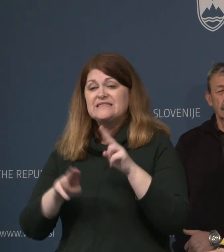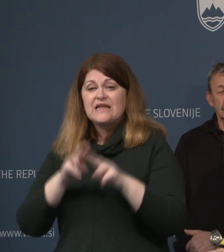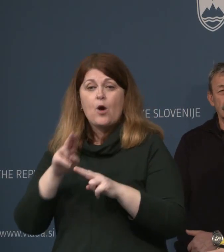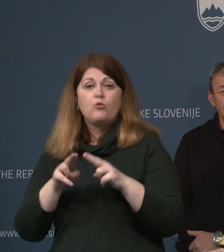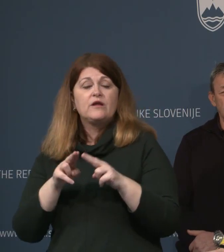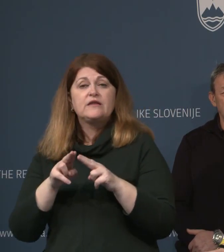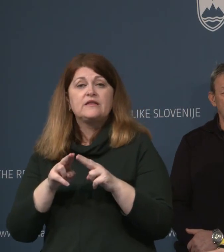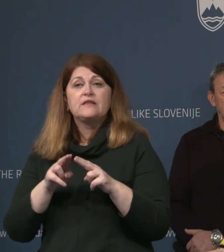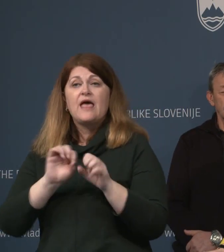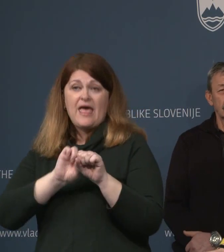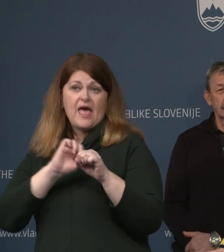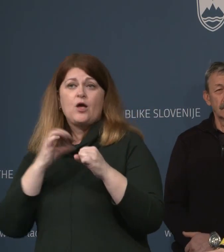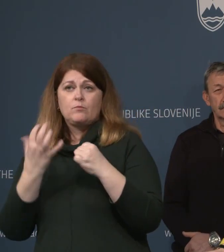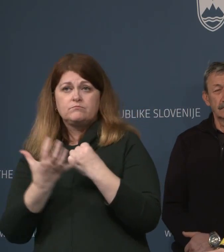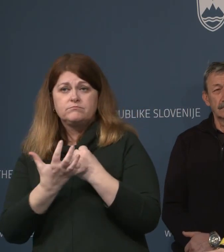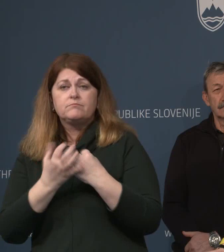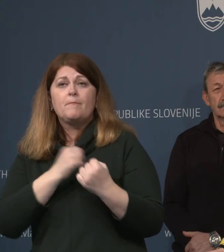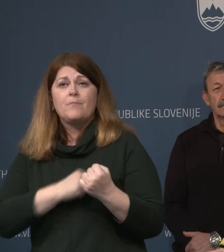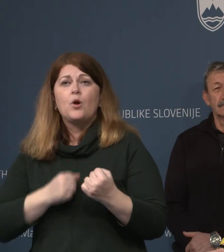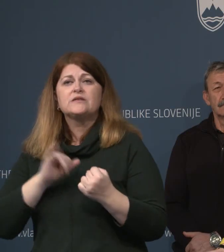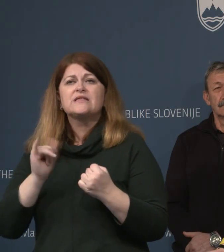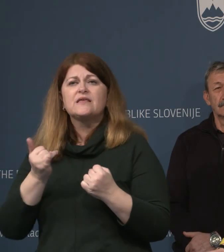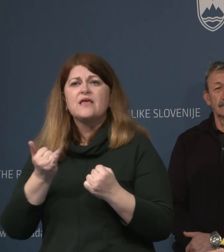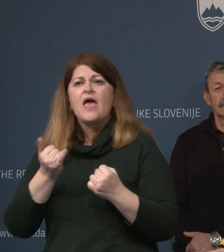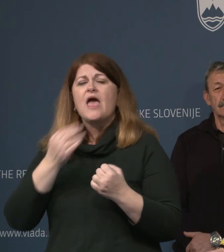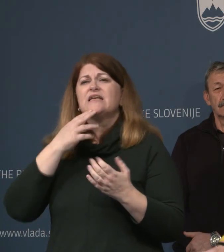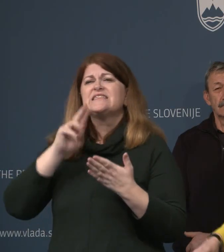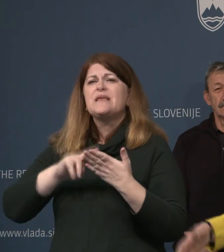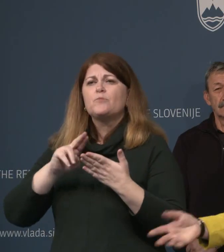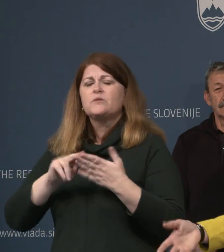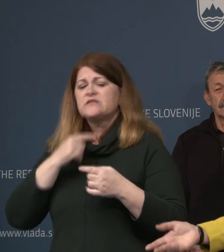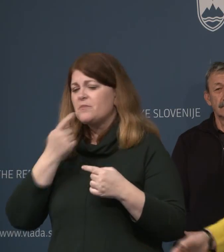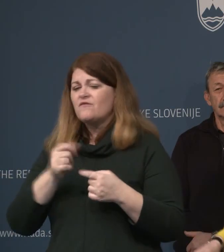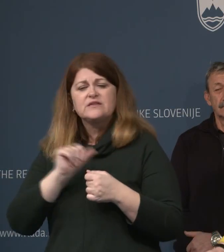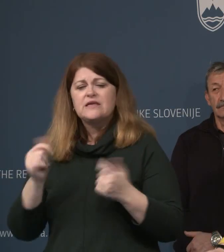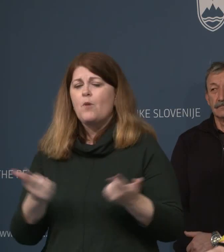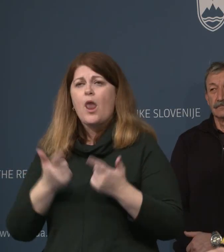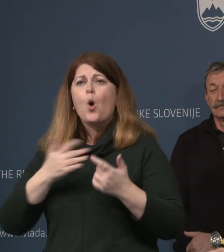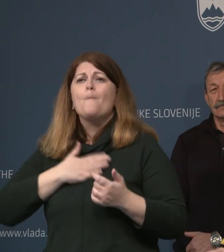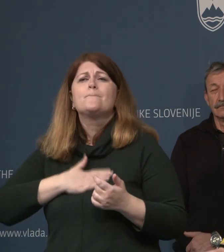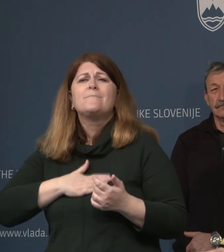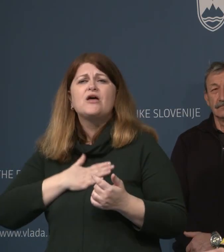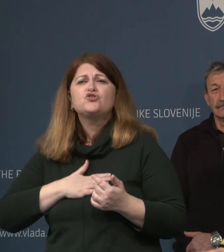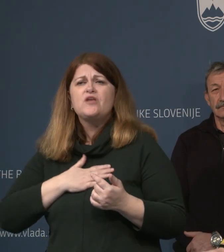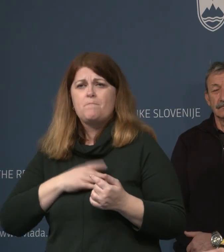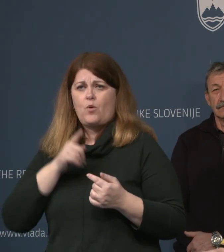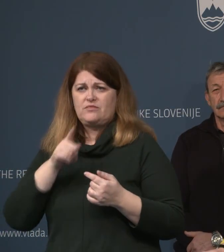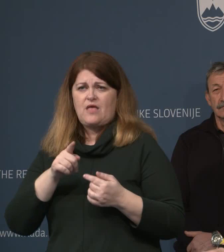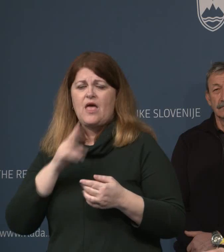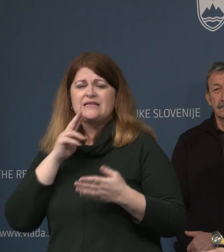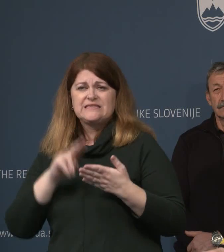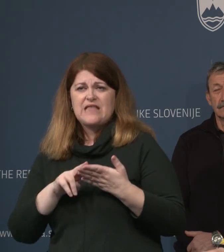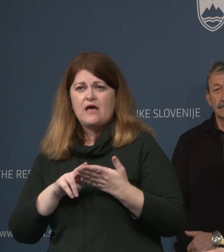veste, COVID-19 bolezni je simptomatsko, pomeni blažimo pač simptome in znake bolezni, ukolikor se